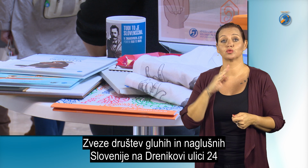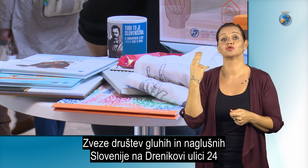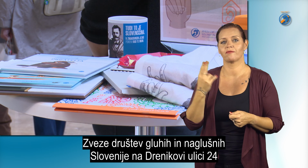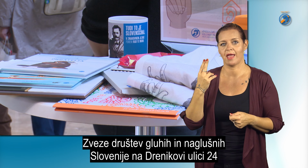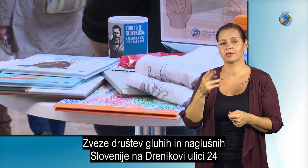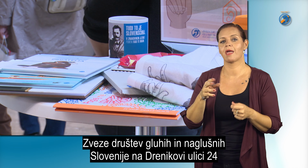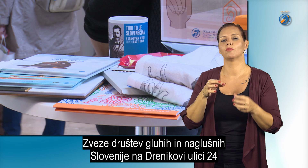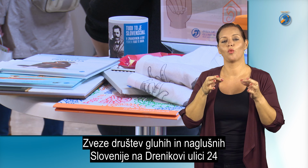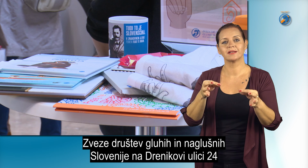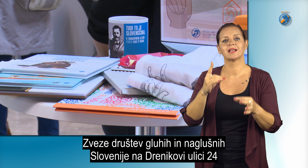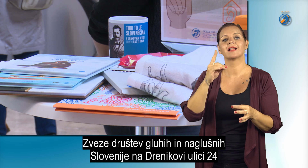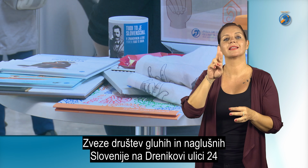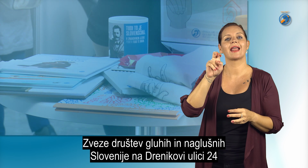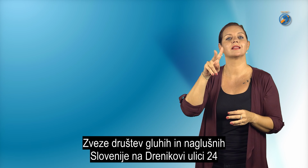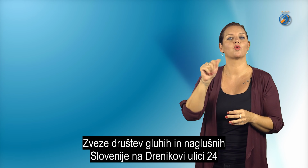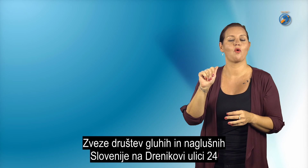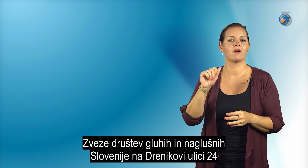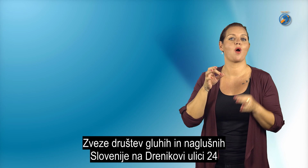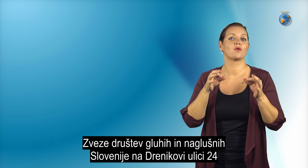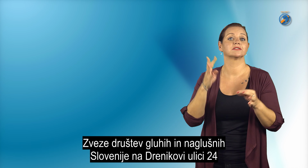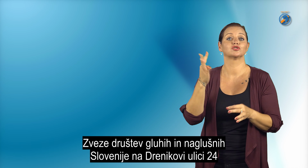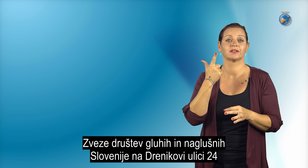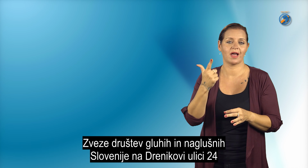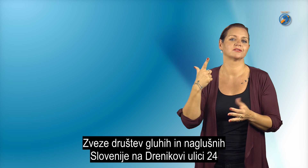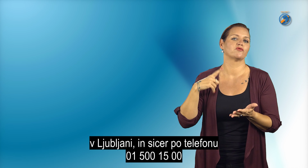na Drenikovi ulici 24 v Ljubljani.